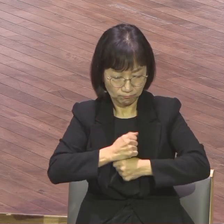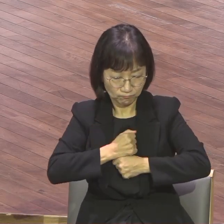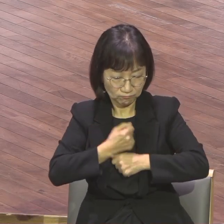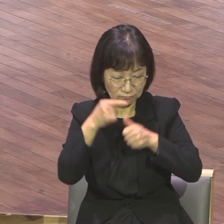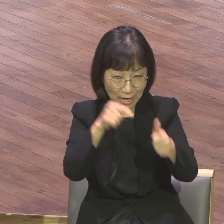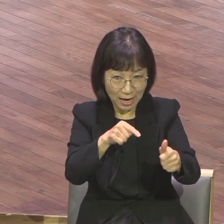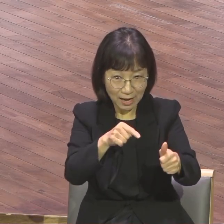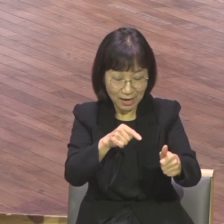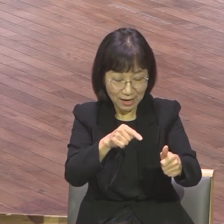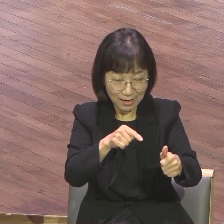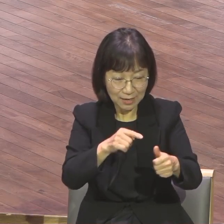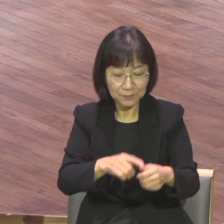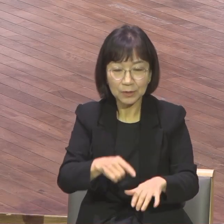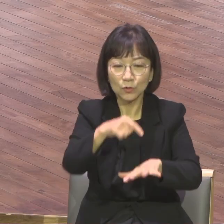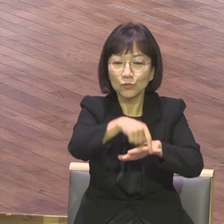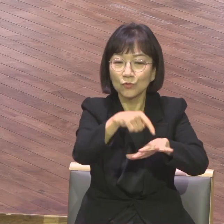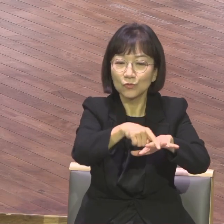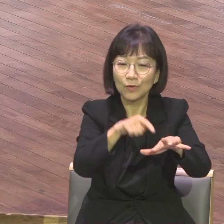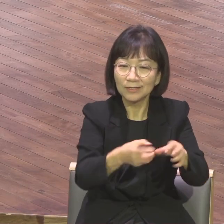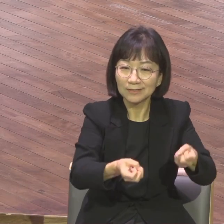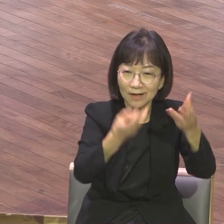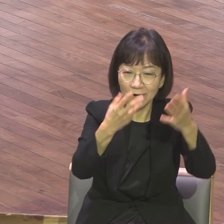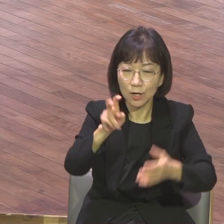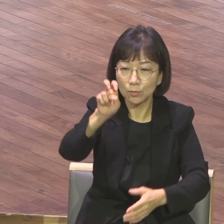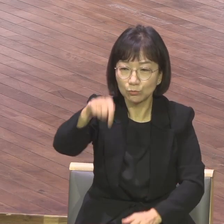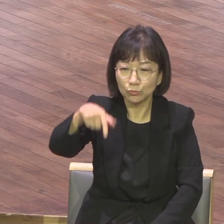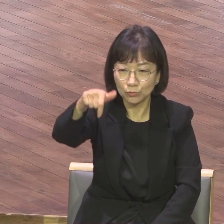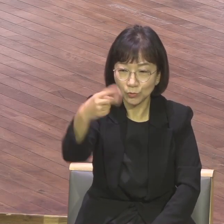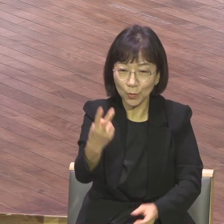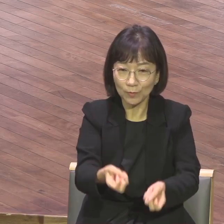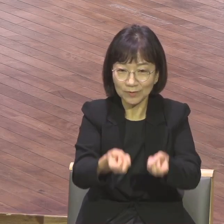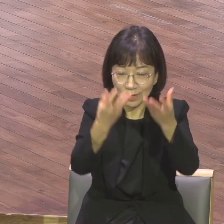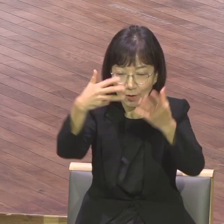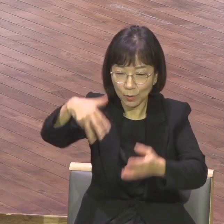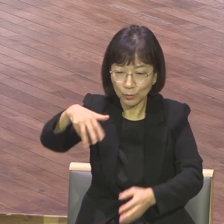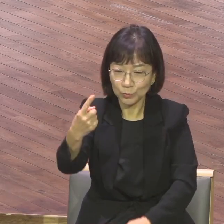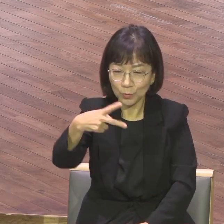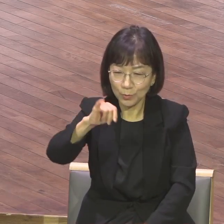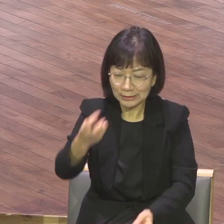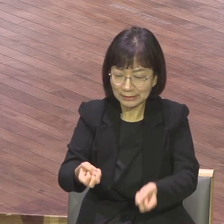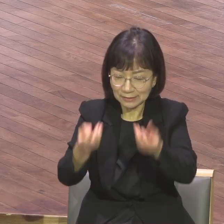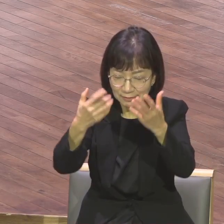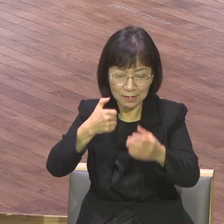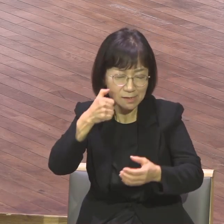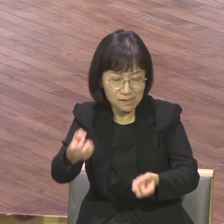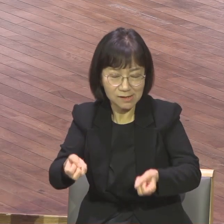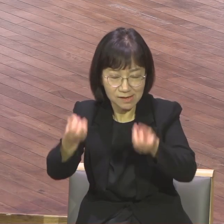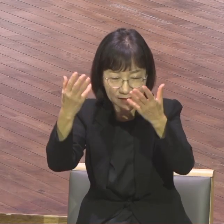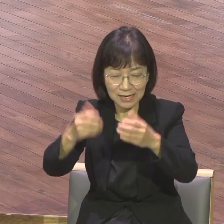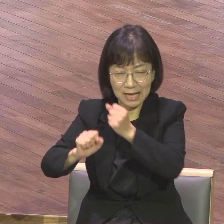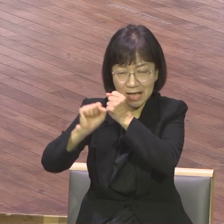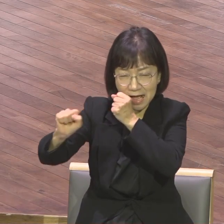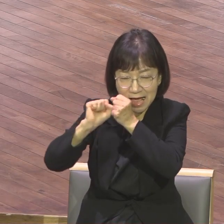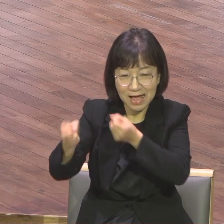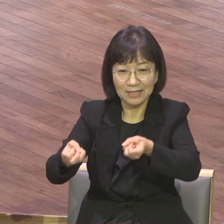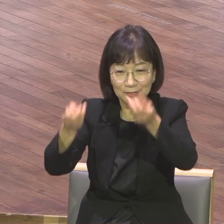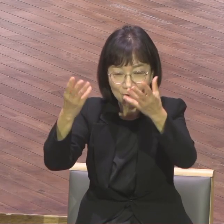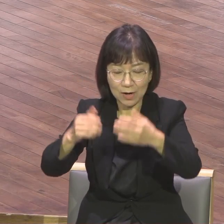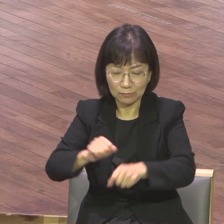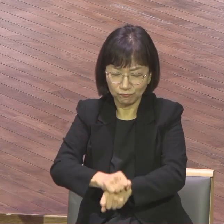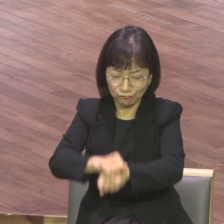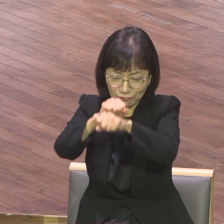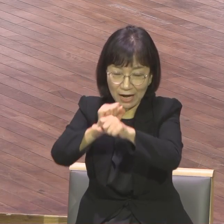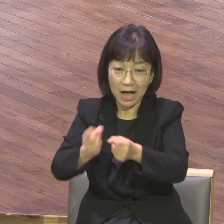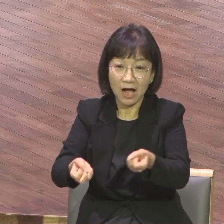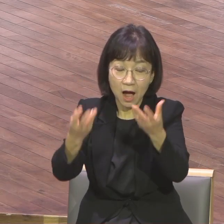통하여 말씀하셨어요. 유월절, 무교절, 초실절, 오순절, 나팔절, 초막절, 수전절